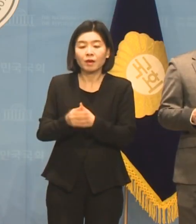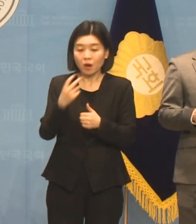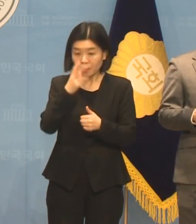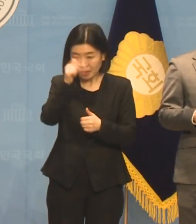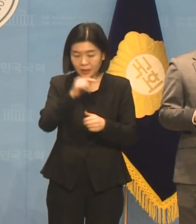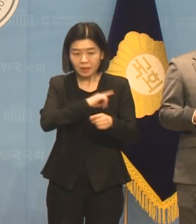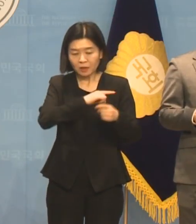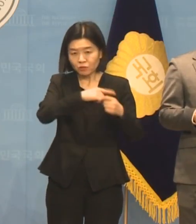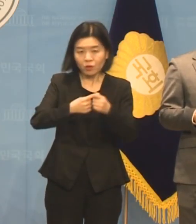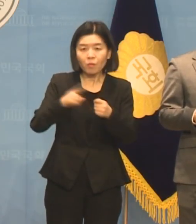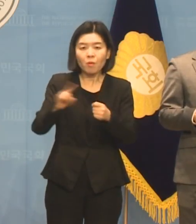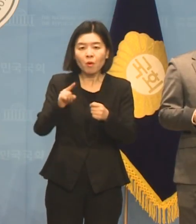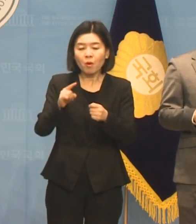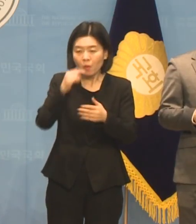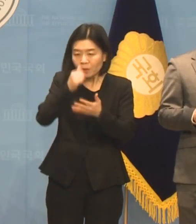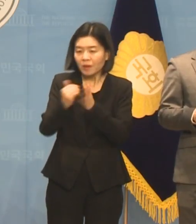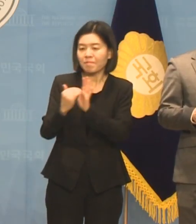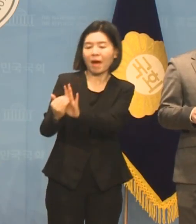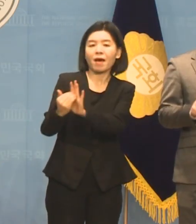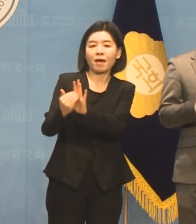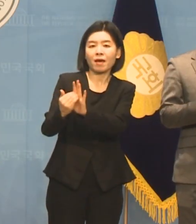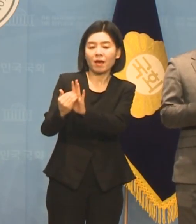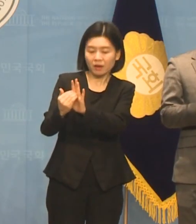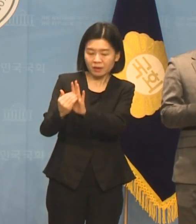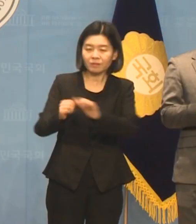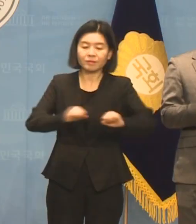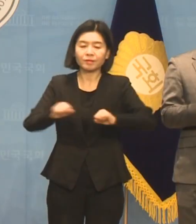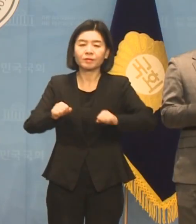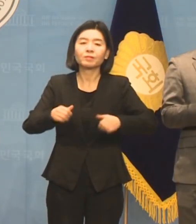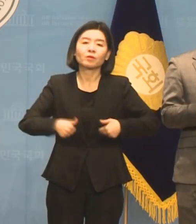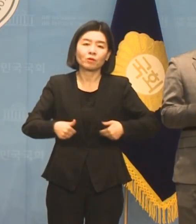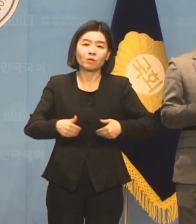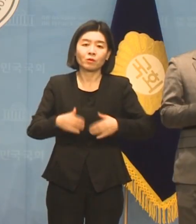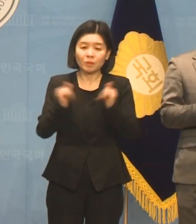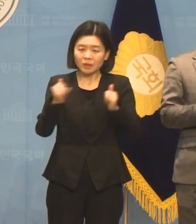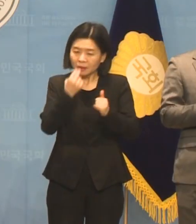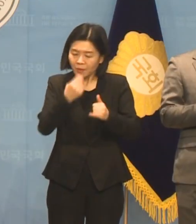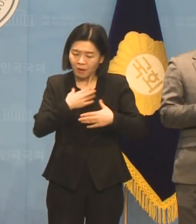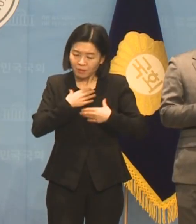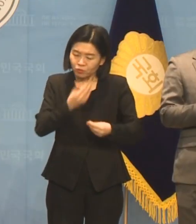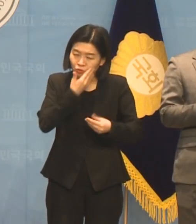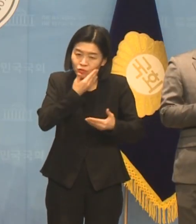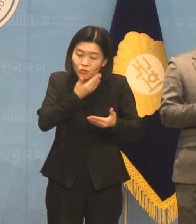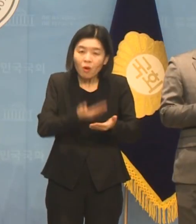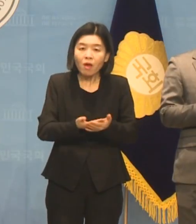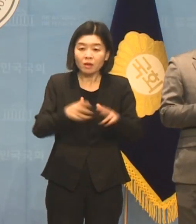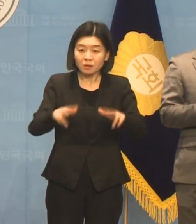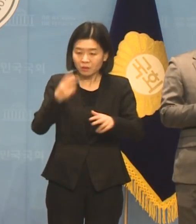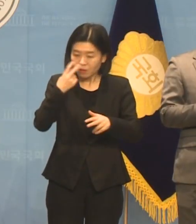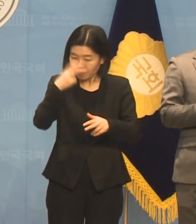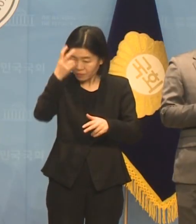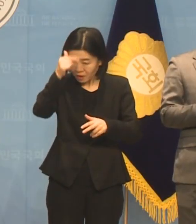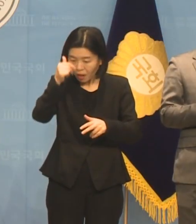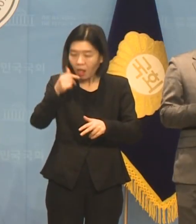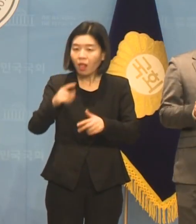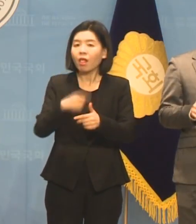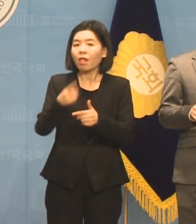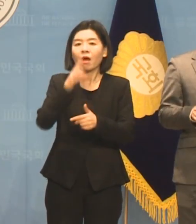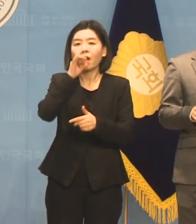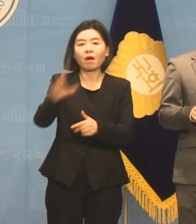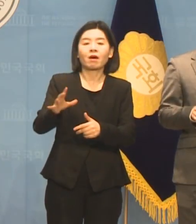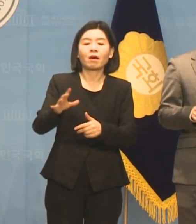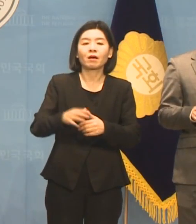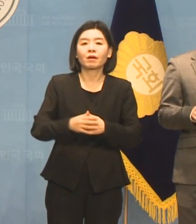실행을 사전에 차단하는 적극적인 대응입니다. 국민의 생명과 안전이 걸린 문제에서 안일한 대응은 결코 용납할 수